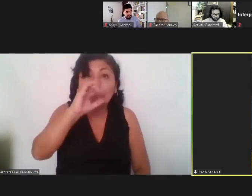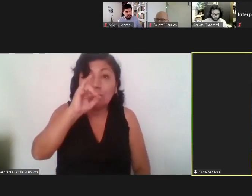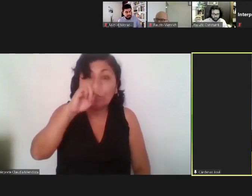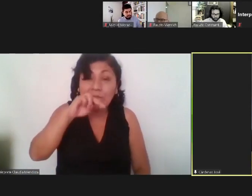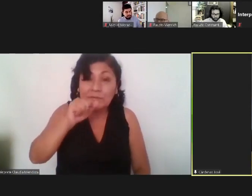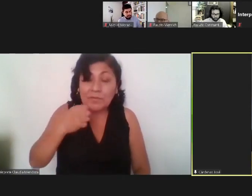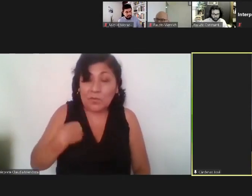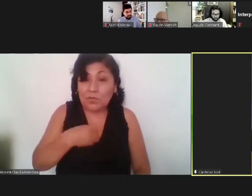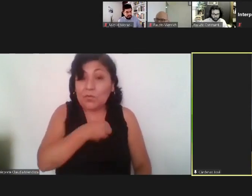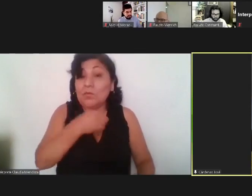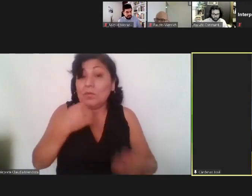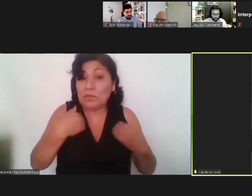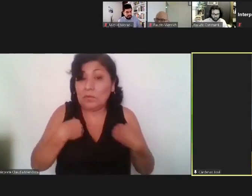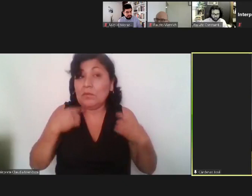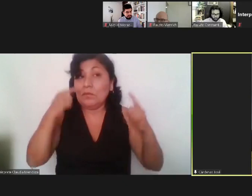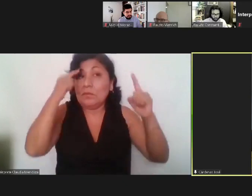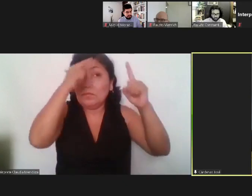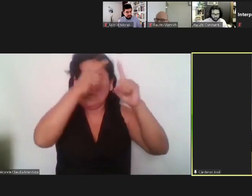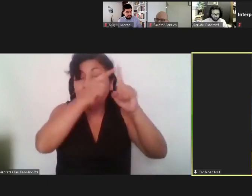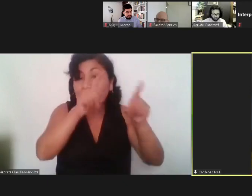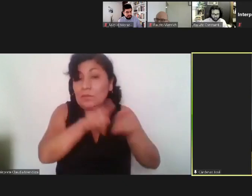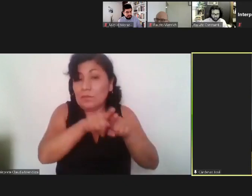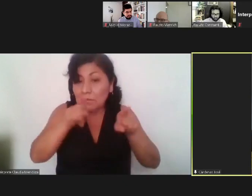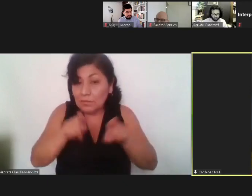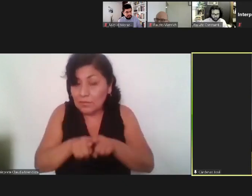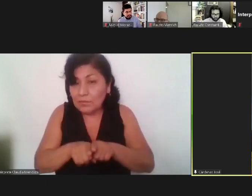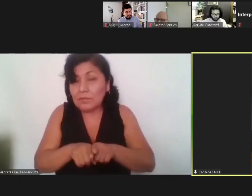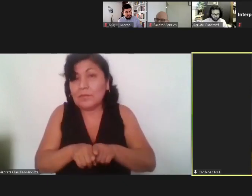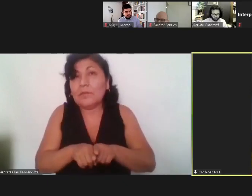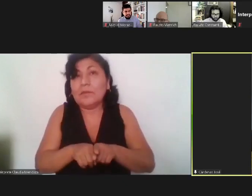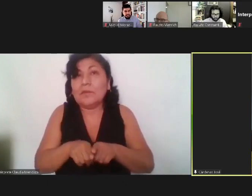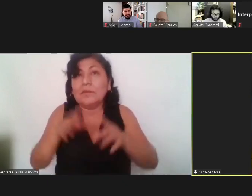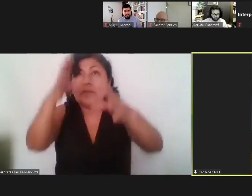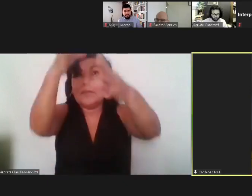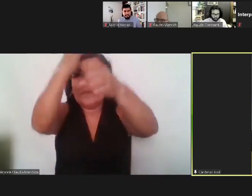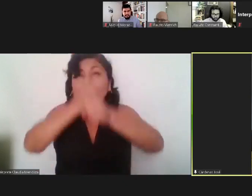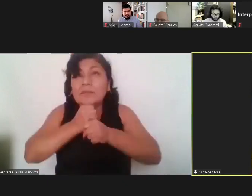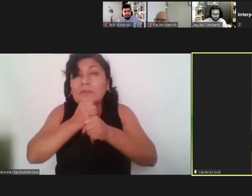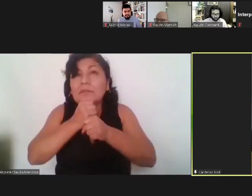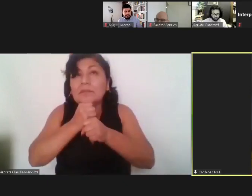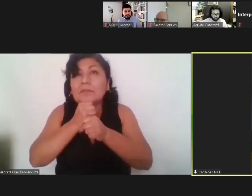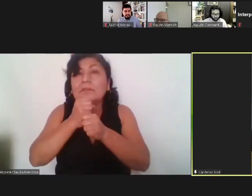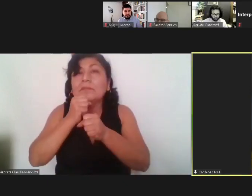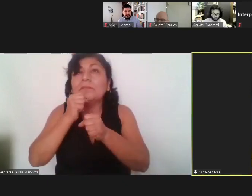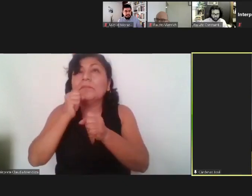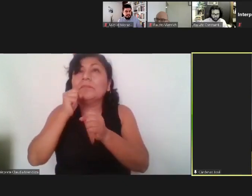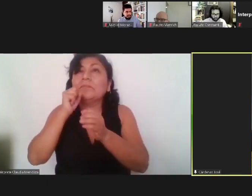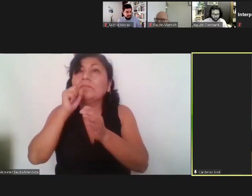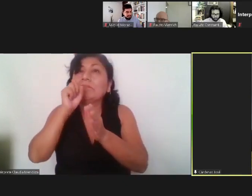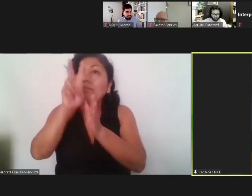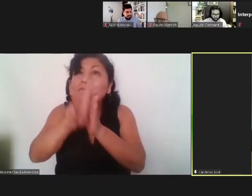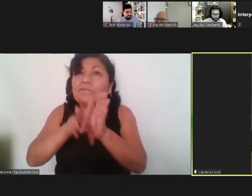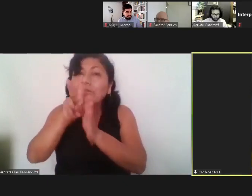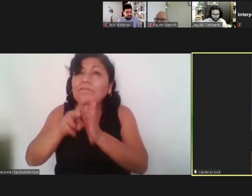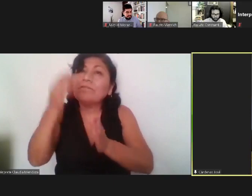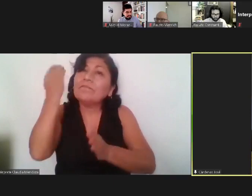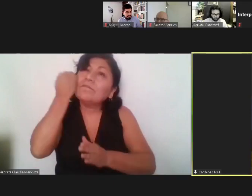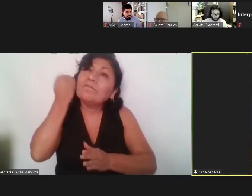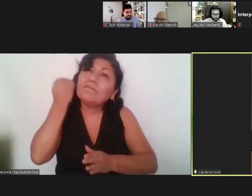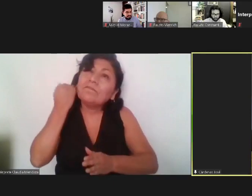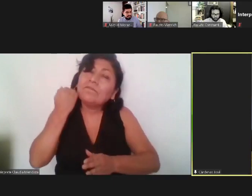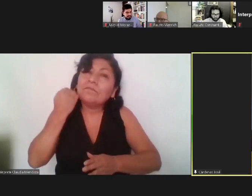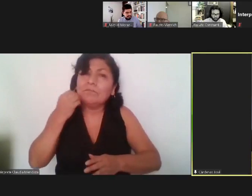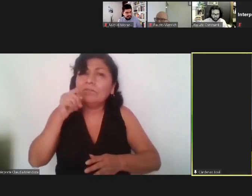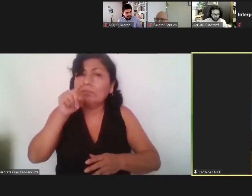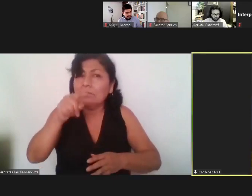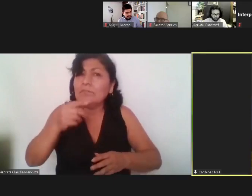también, ¿no?, digamos, acceder a las películas antiguas porque forman parte de la memoria cinematográfica mundial